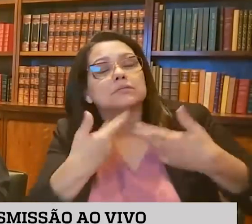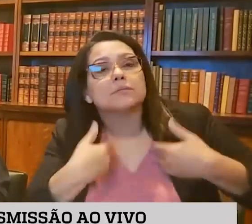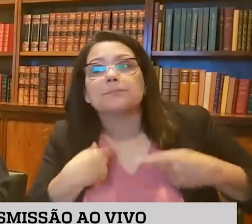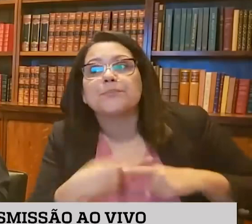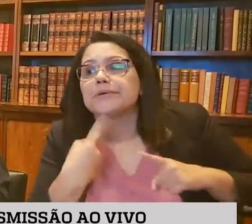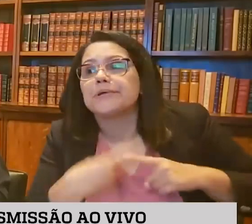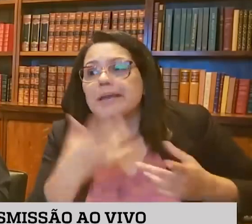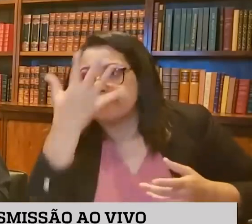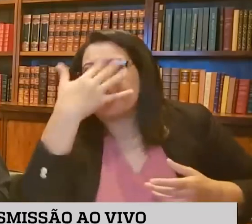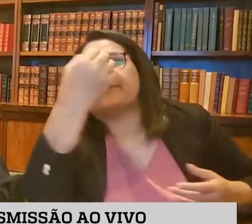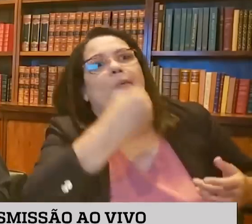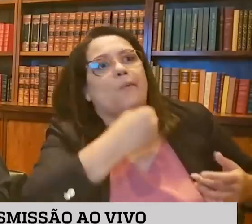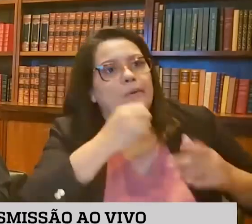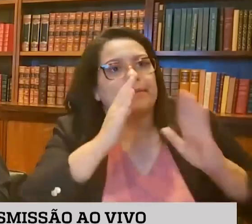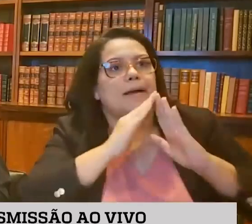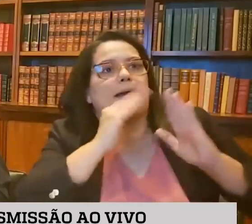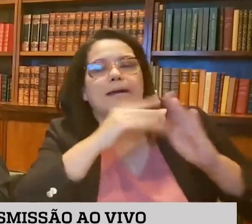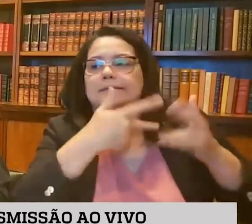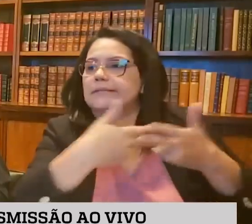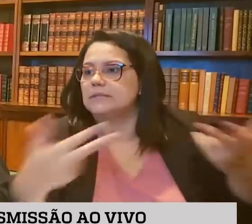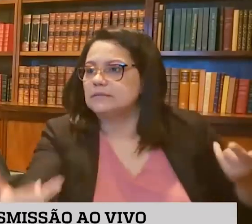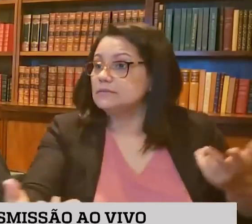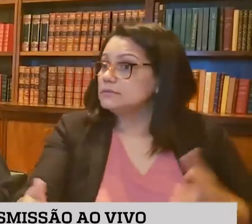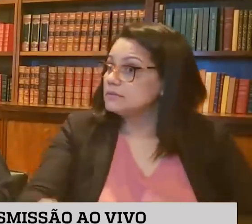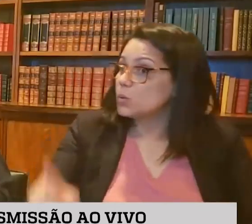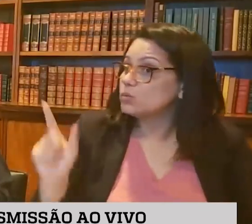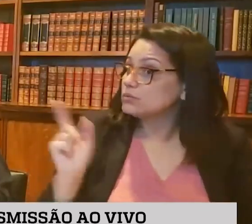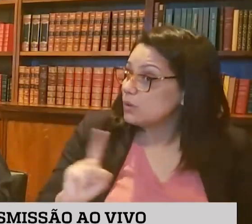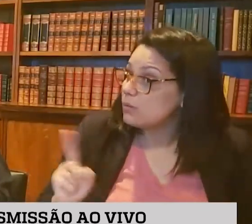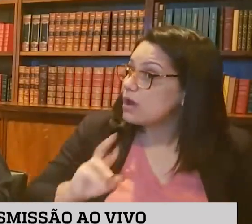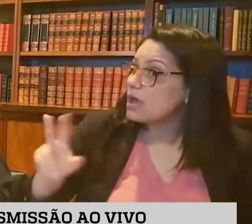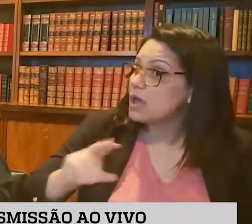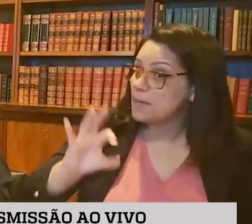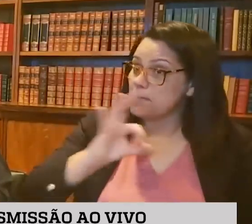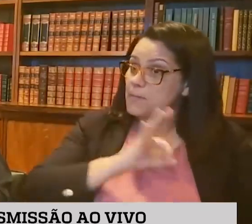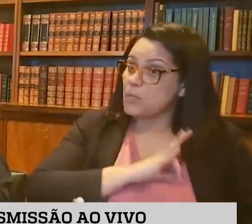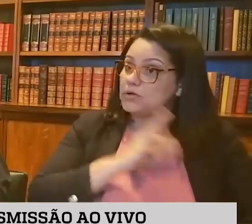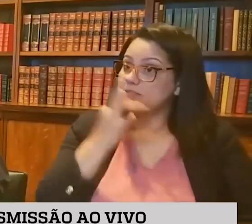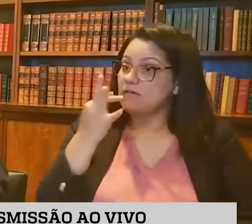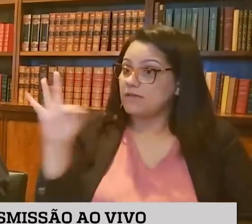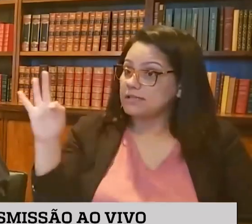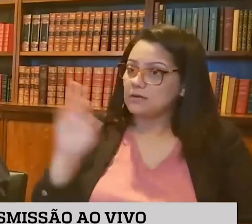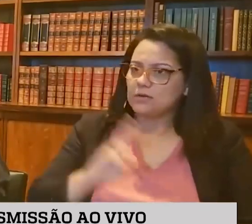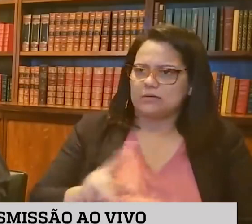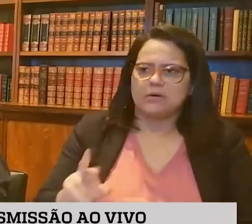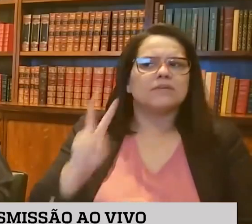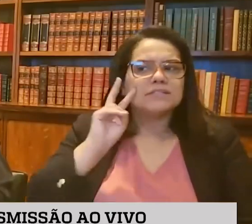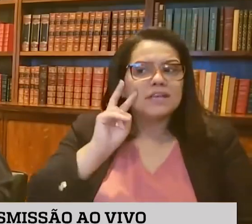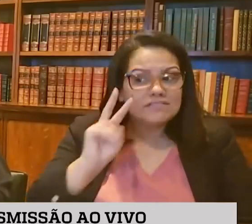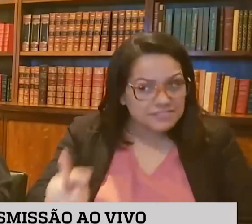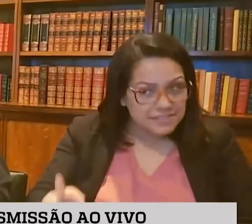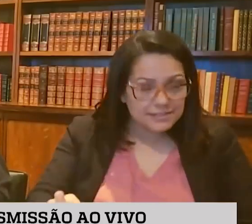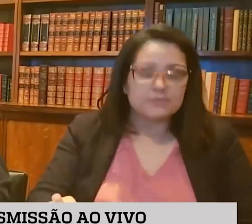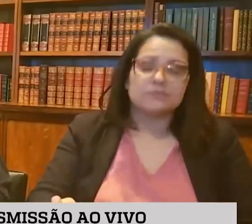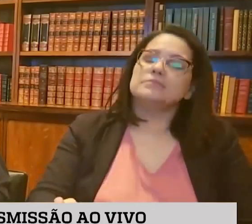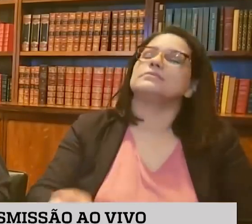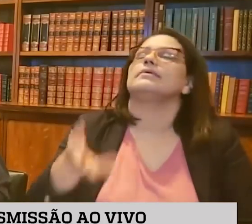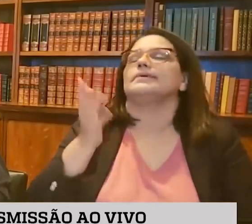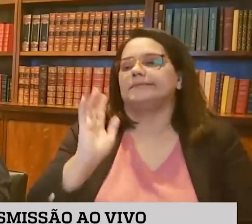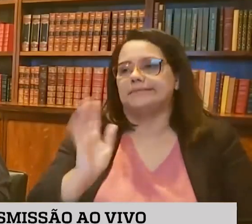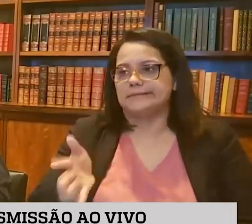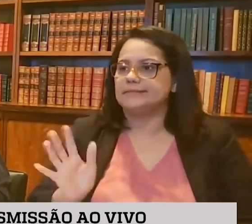inquérito não foi conduzido por um delegado da Polícia Federal, foi com um delegado da Polícia Civil, estamos vendo na mídia, e essa foi a assentação